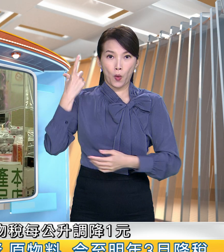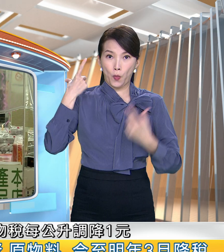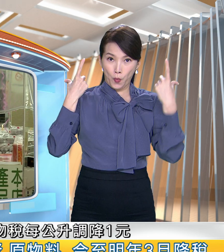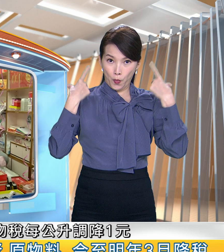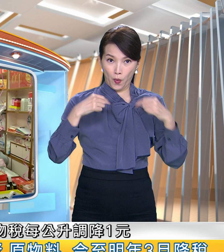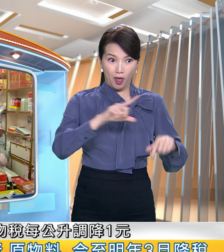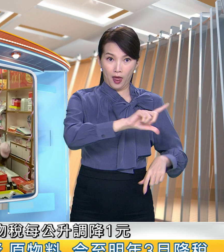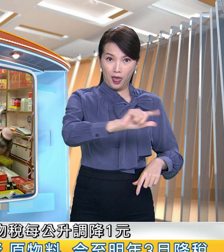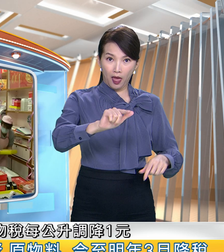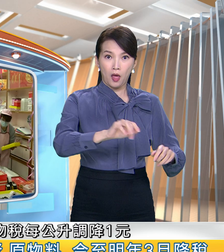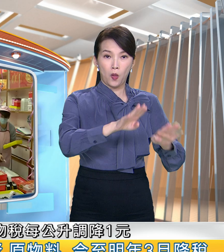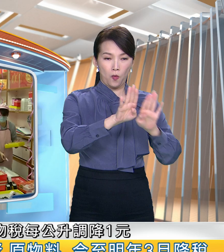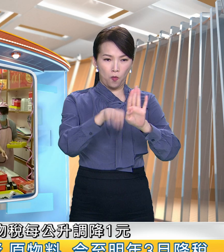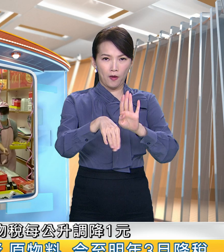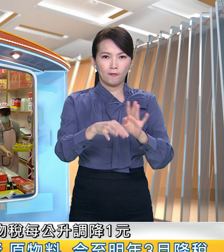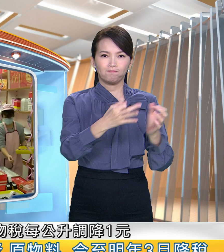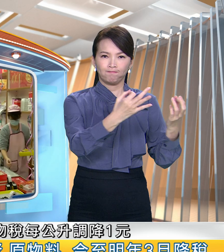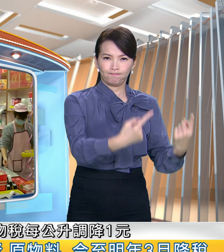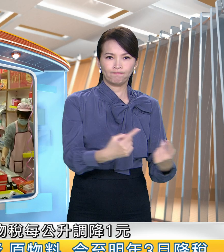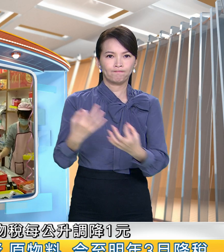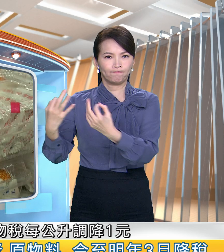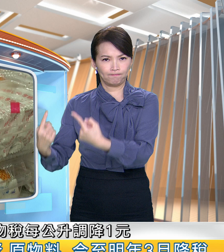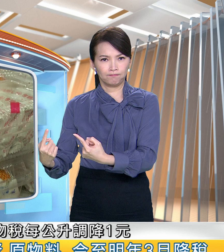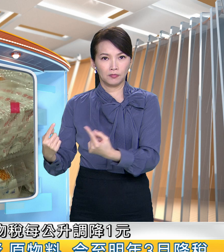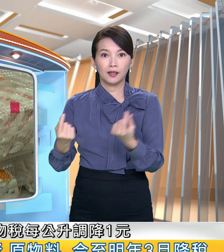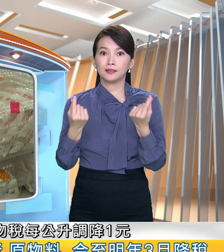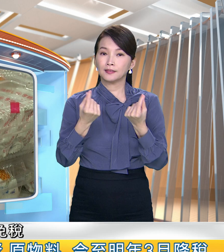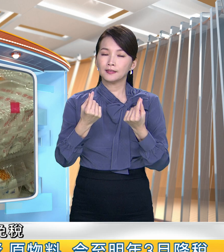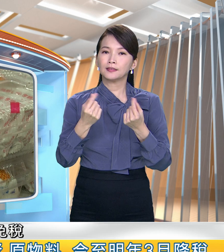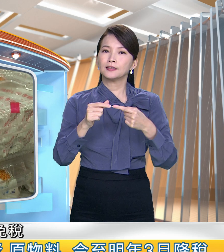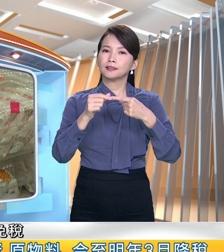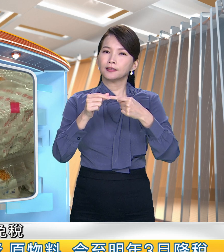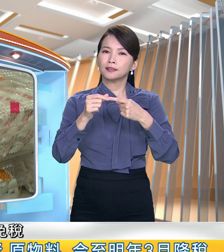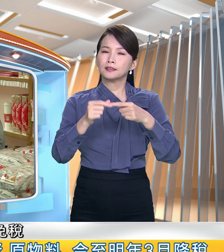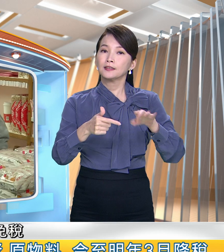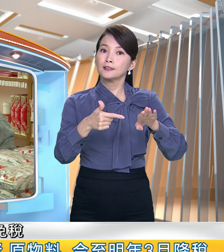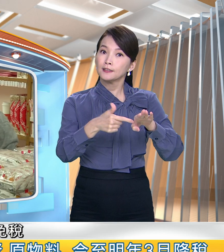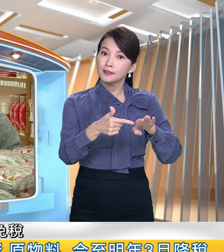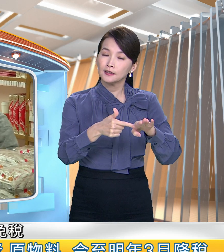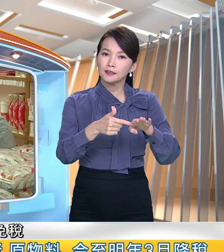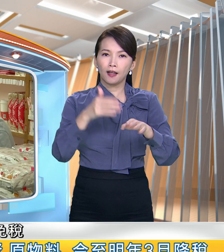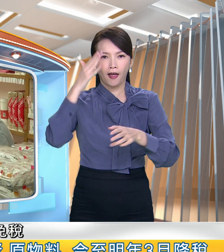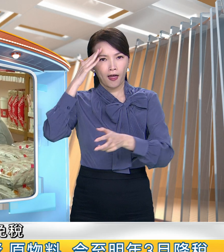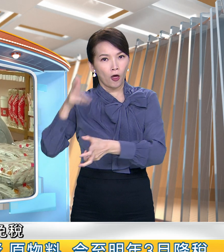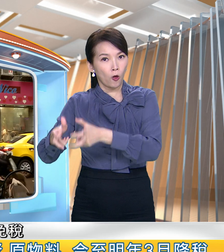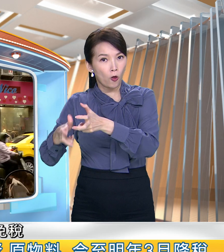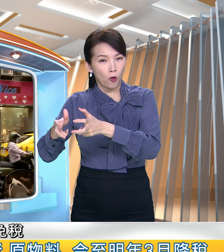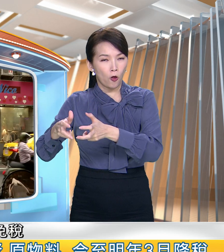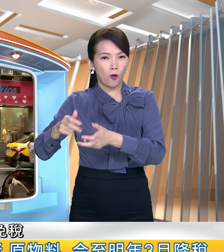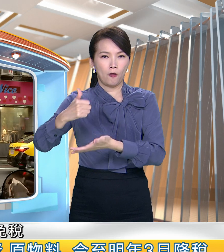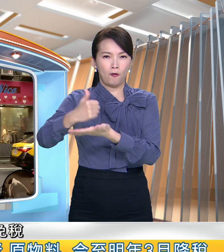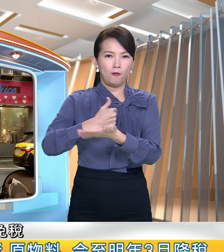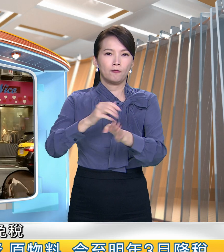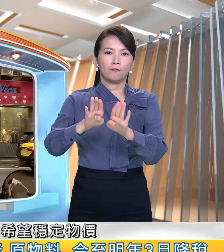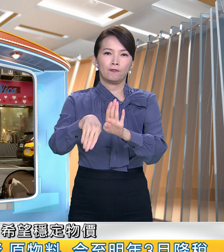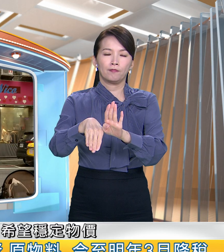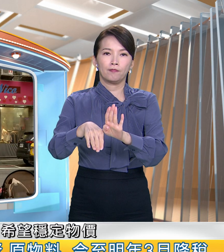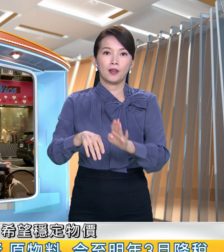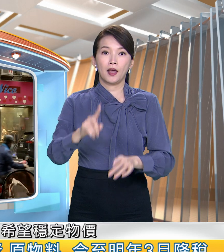物税每公升调降1元，小麦关税降为免税，而